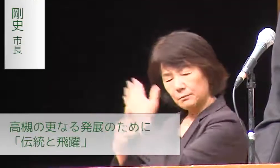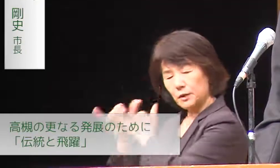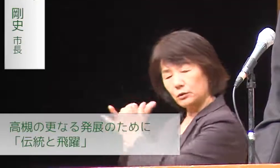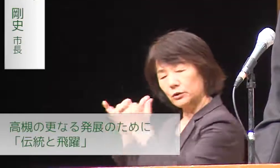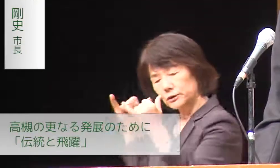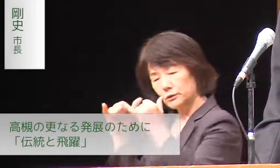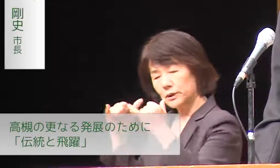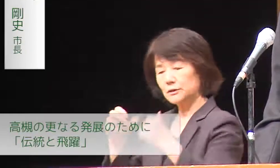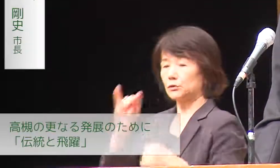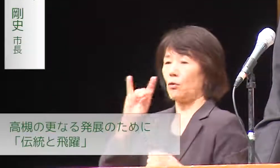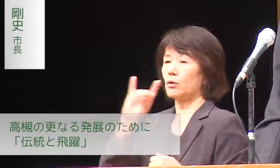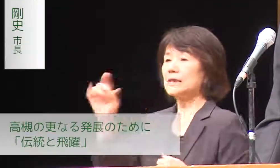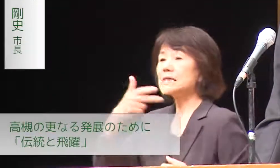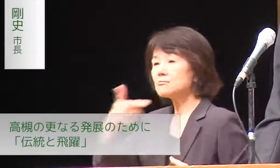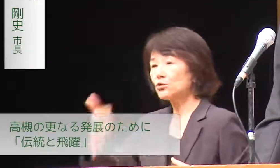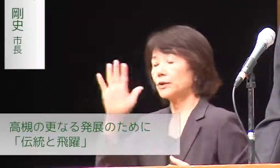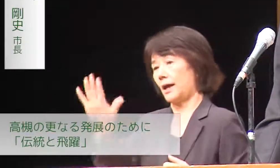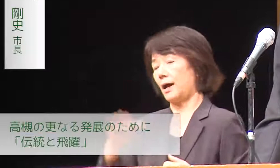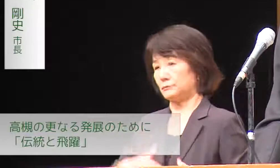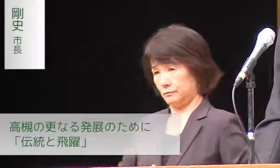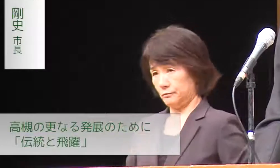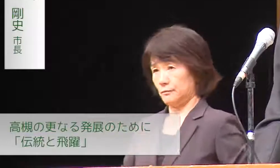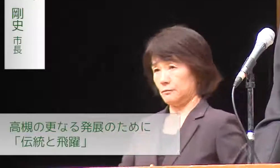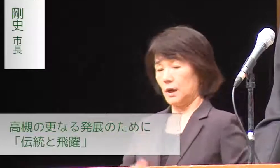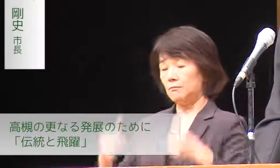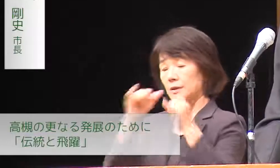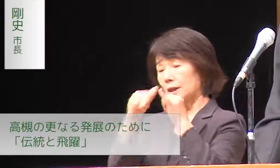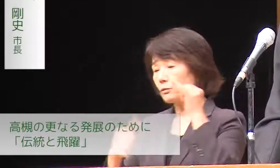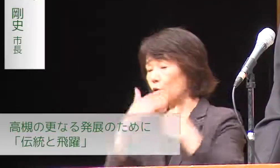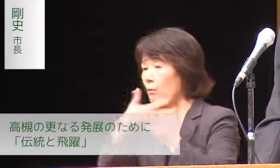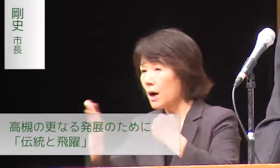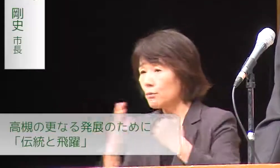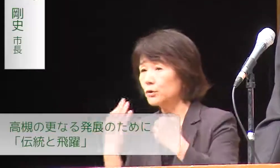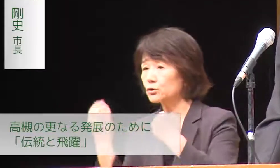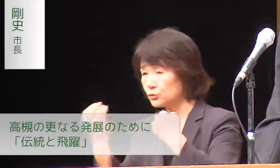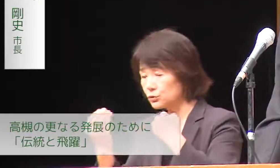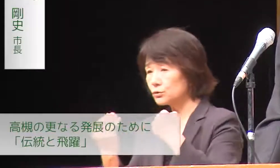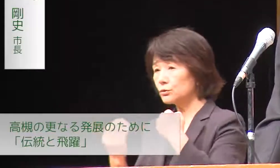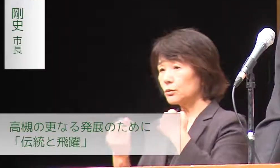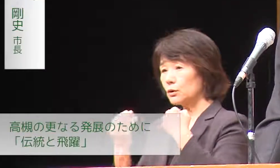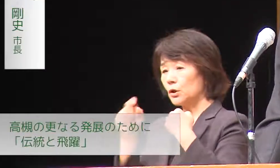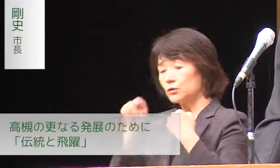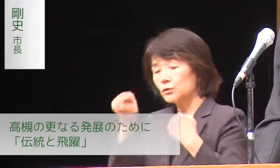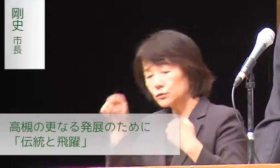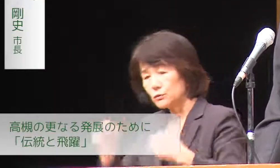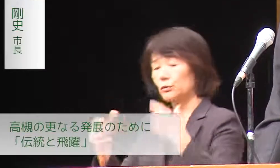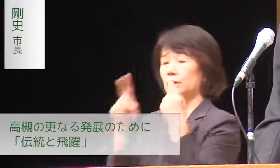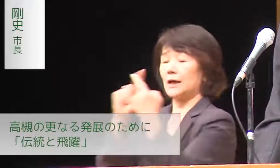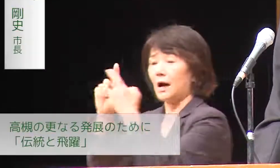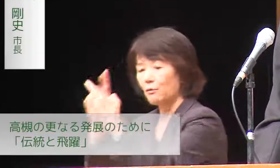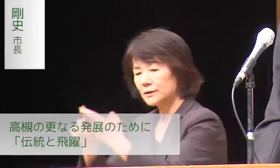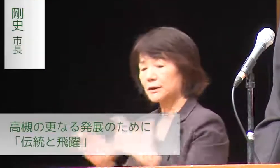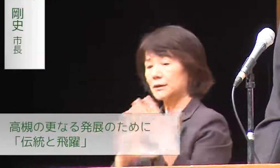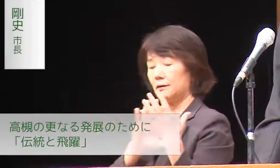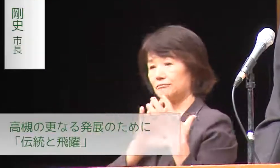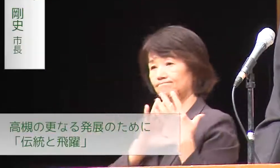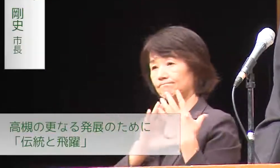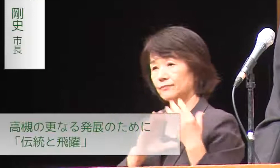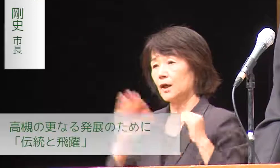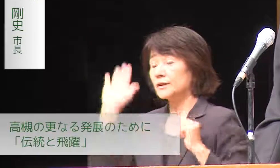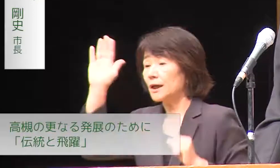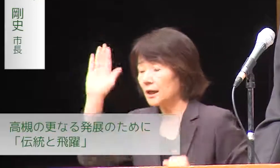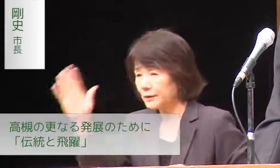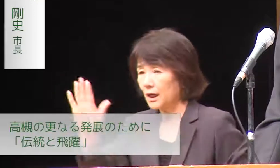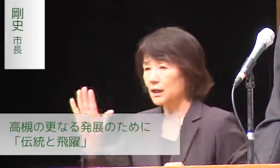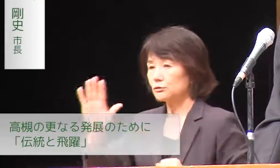する義務であり、さらに伝統を守りつつ時代の変革に柔軟に対応しさらな